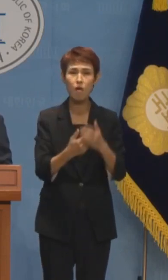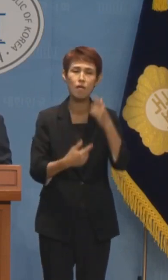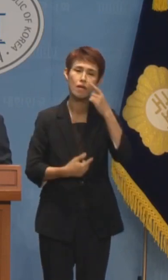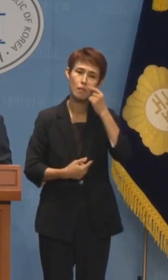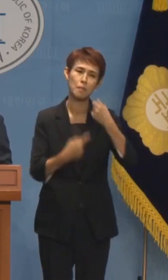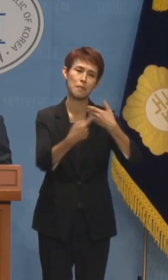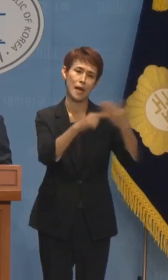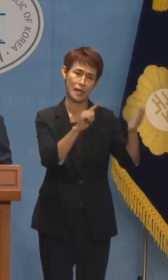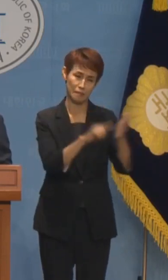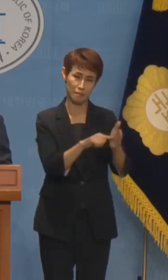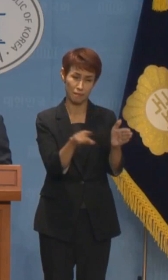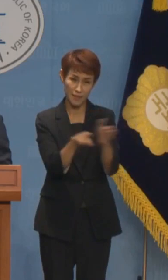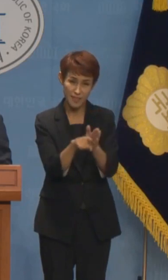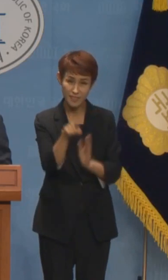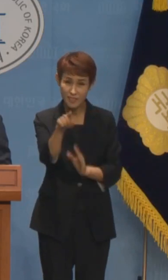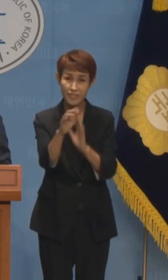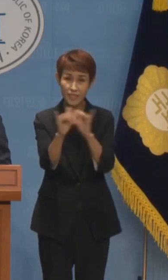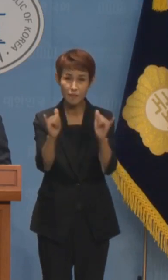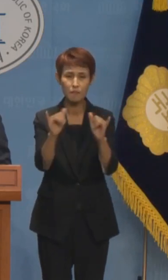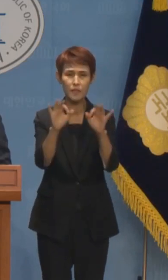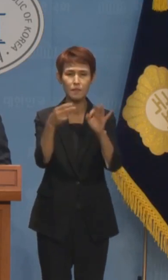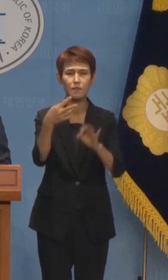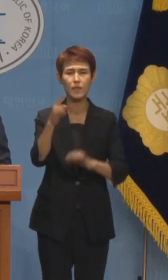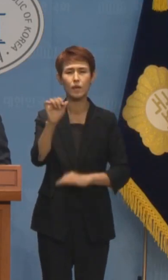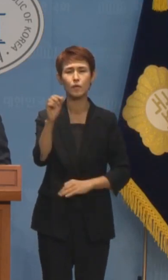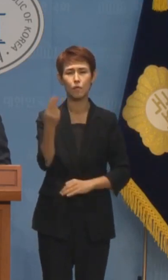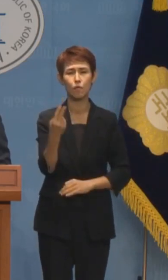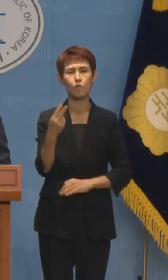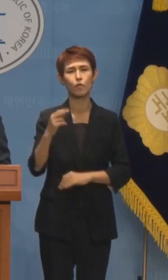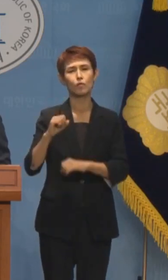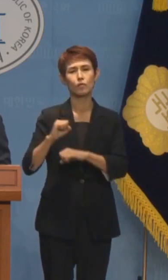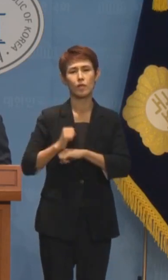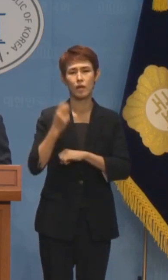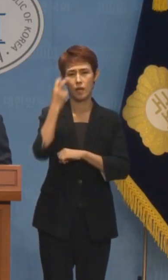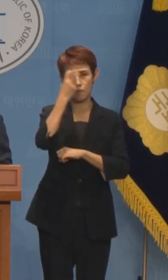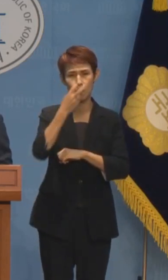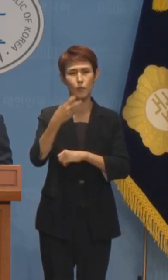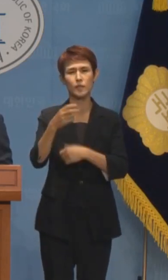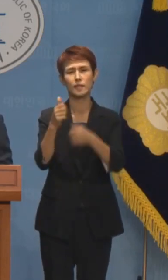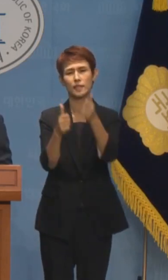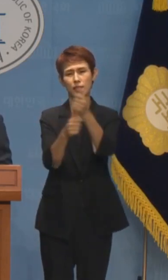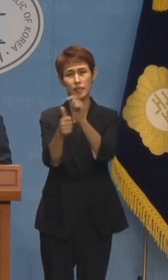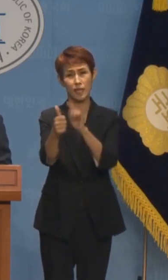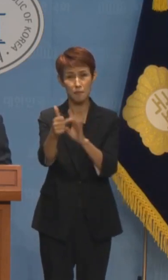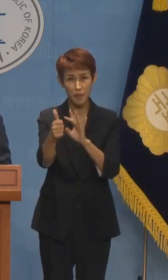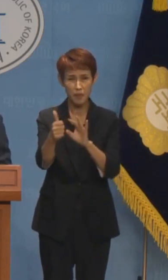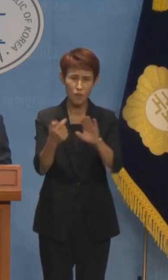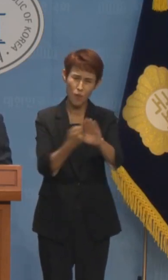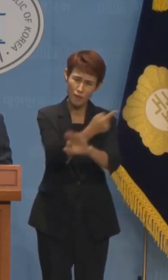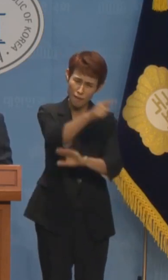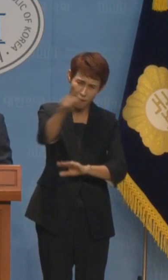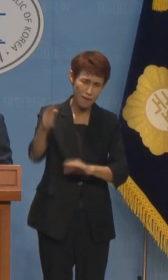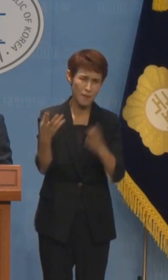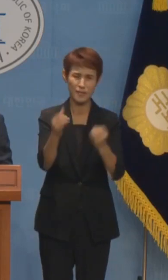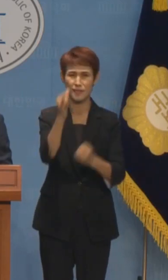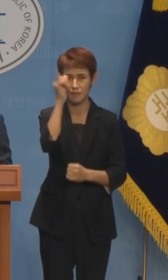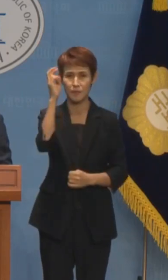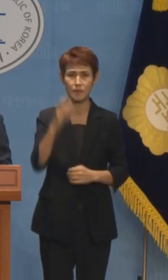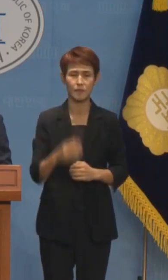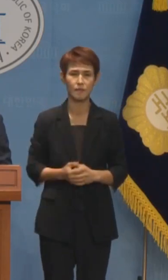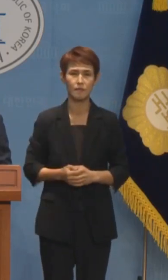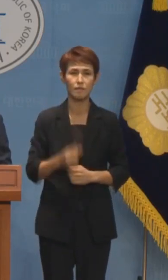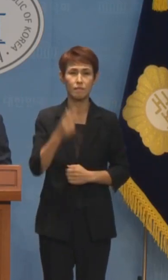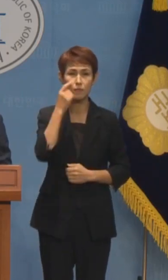마음이라고 믿는 자가 김태국 가 안 보실 장만은 아닐 겁니다 일본 사도